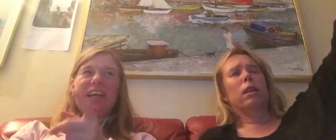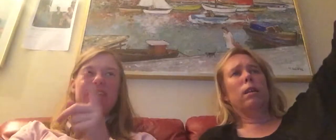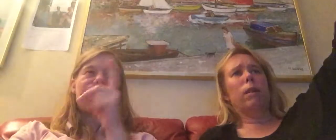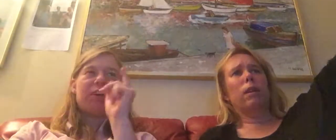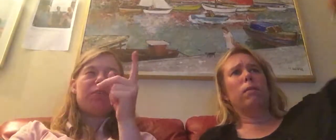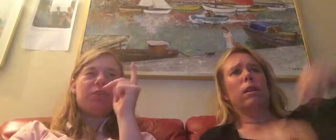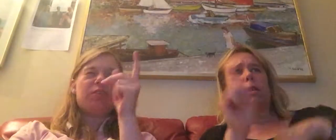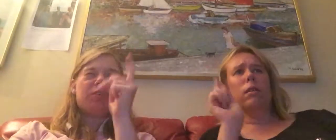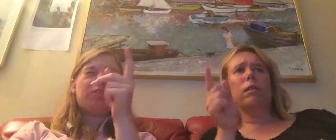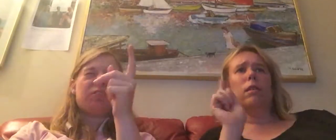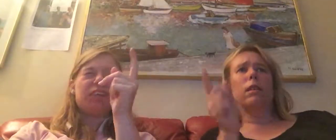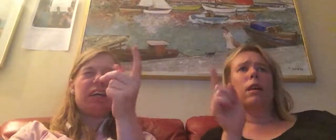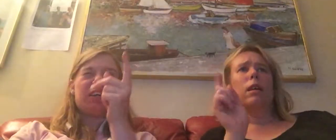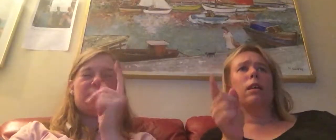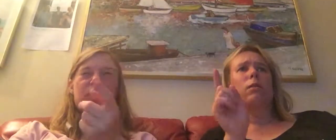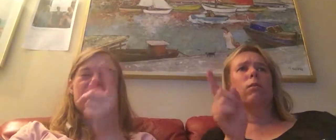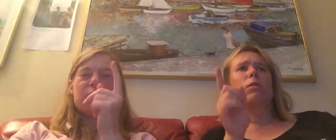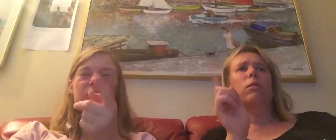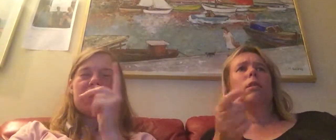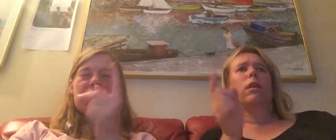Jag må leva ut i hundrade år.